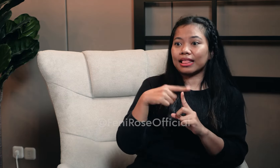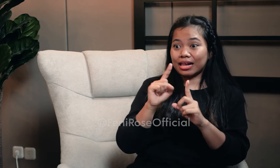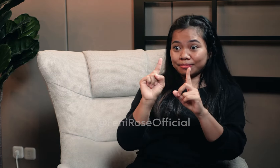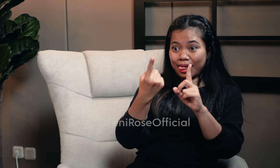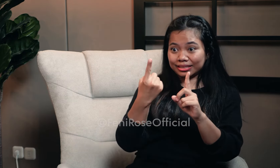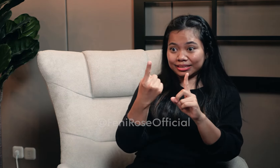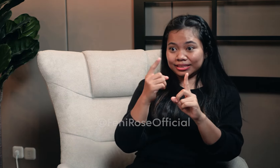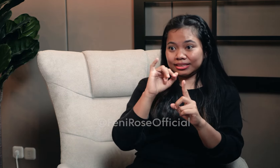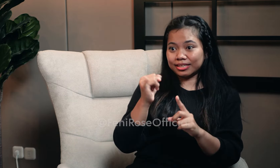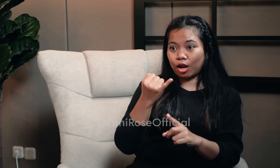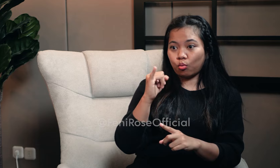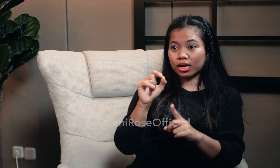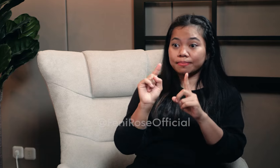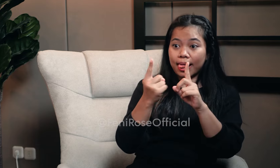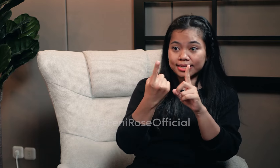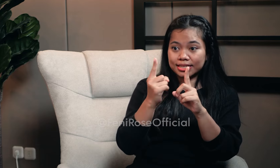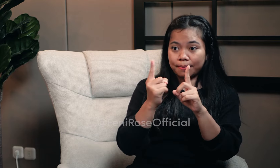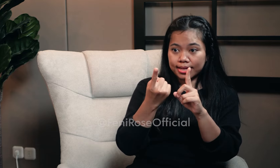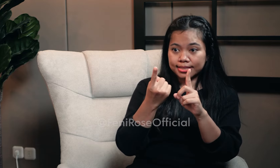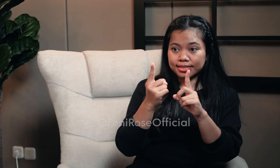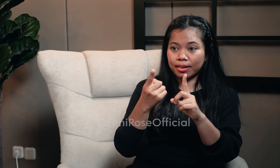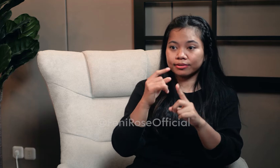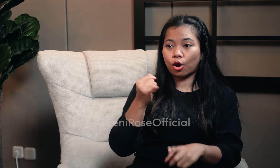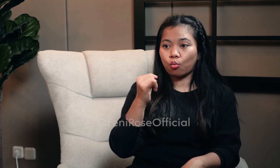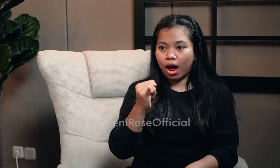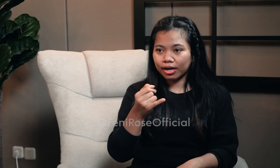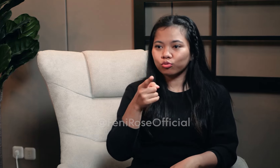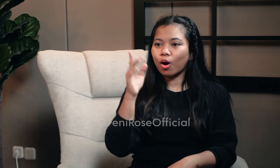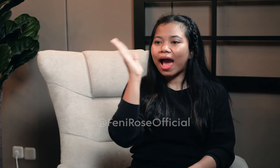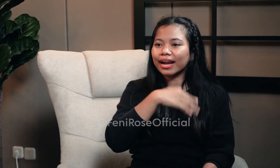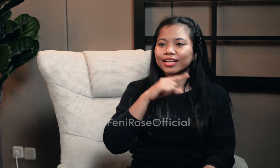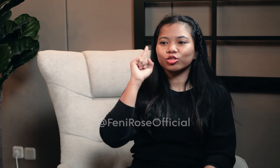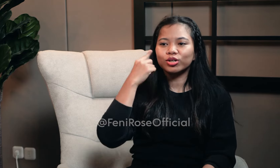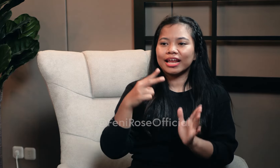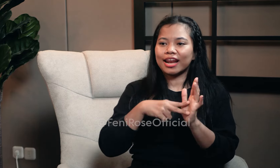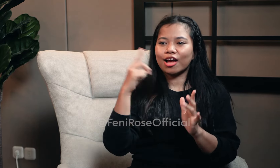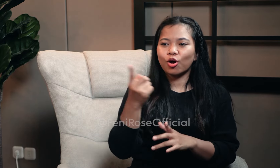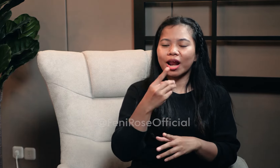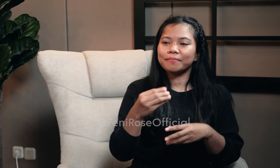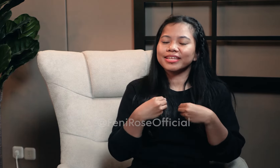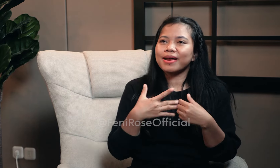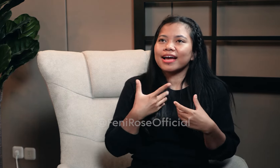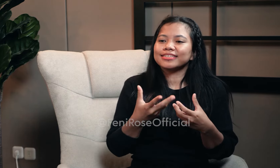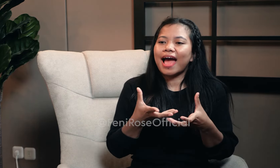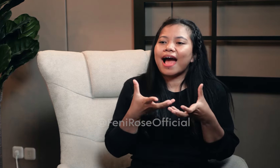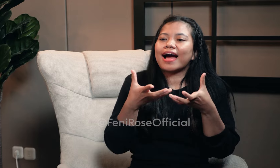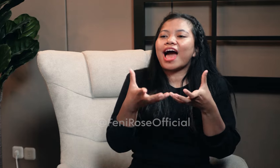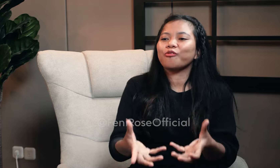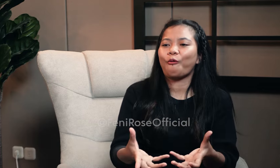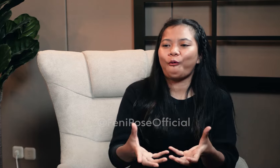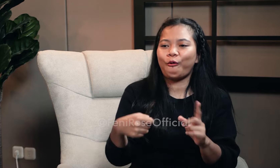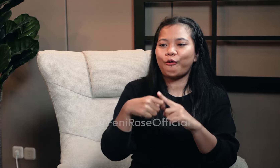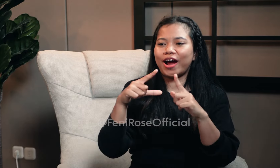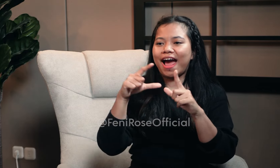pas kemarin Heeh 11 Januari Heeh hari tuli nasional kemarin 2023